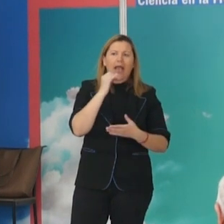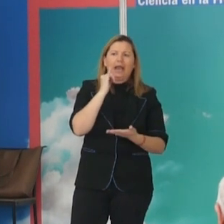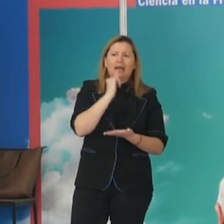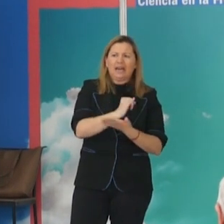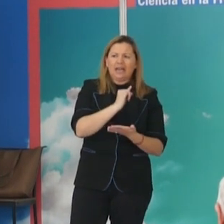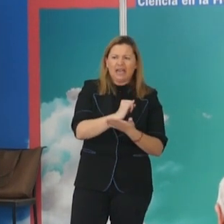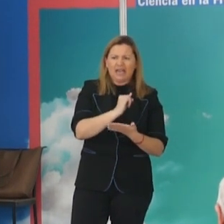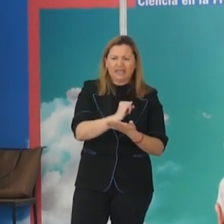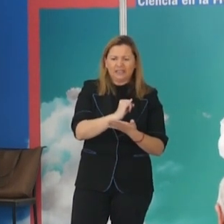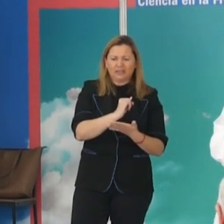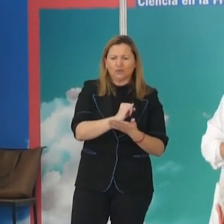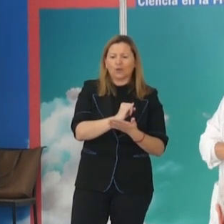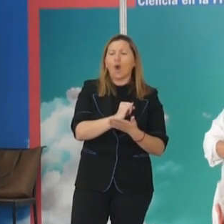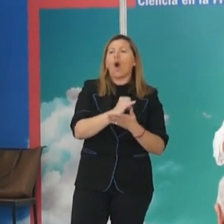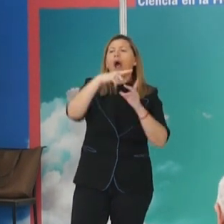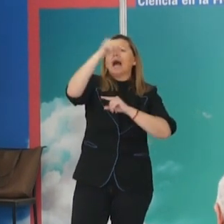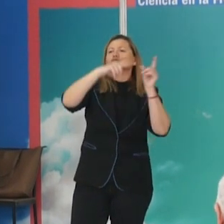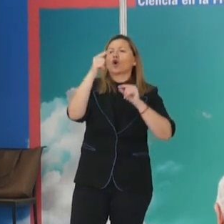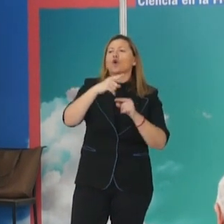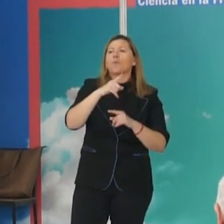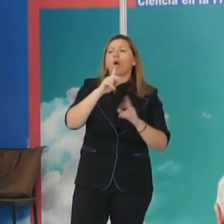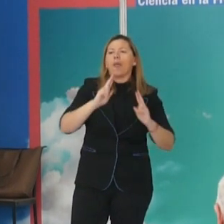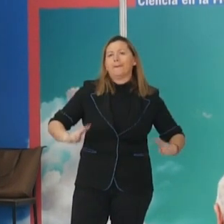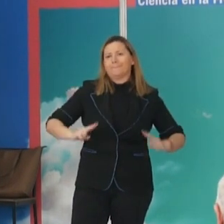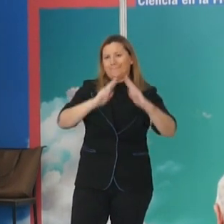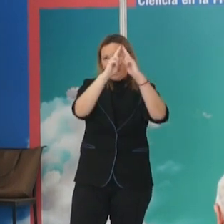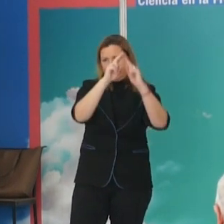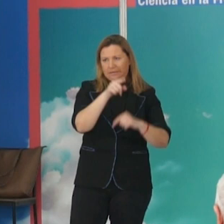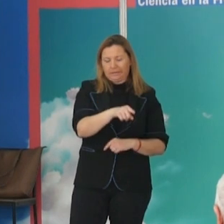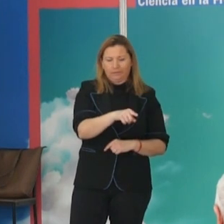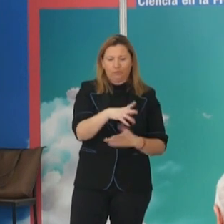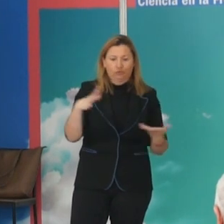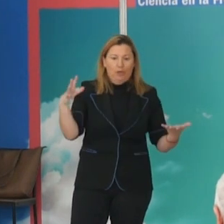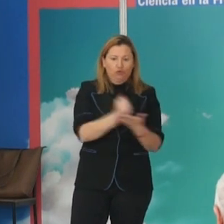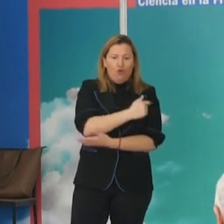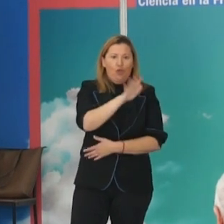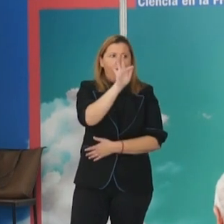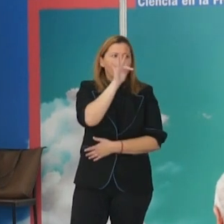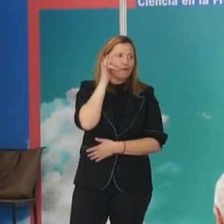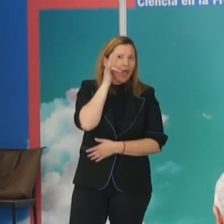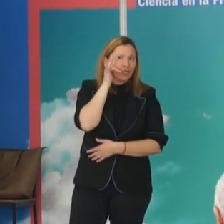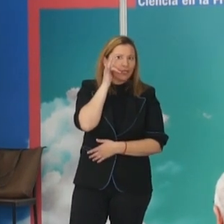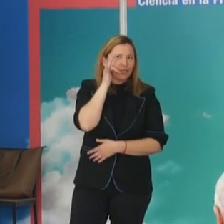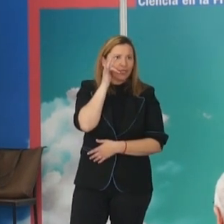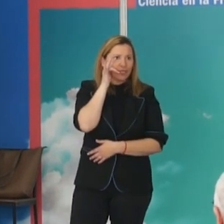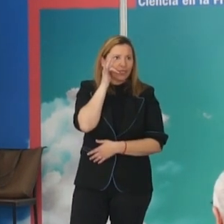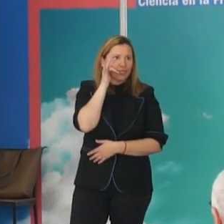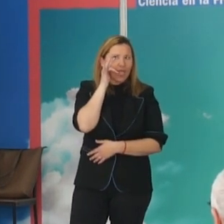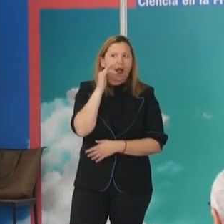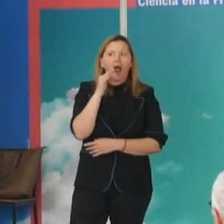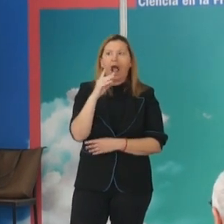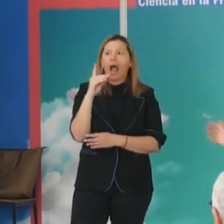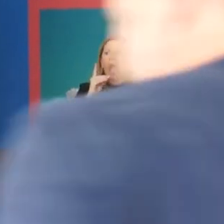el Instituto Astronómico de París, ¿no? Bien, toda Francia cierra filas con